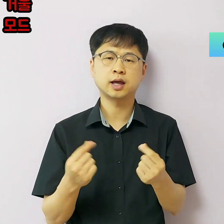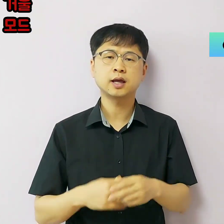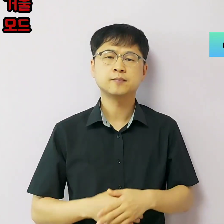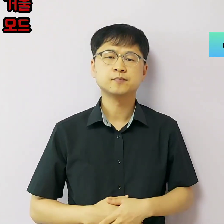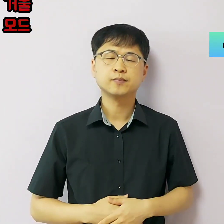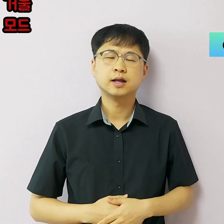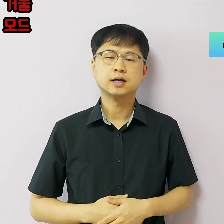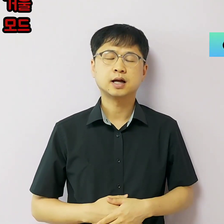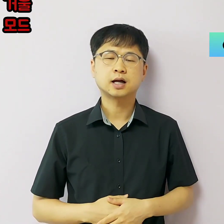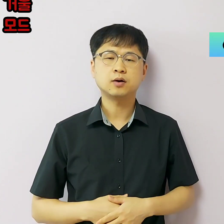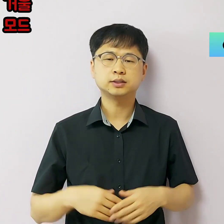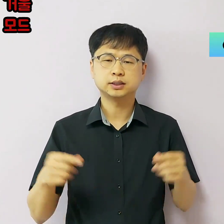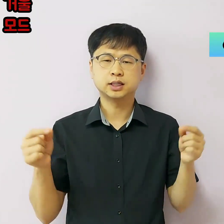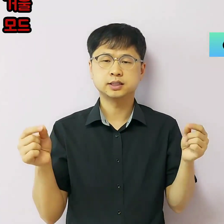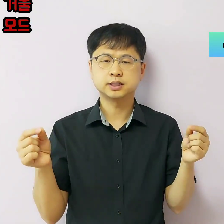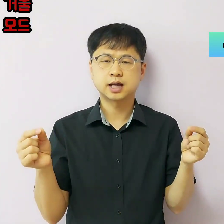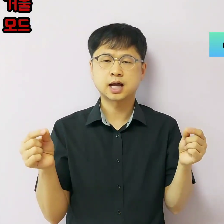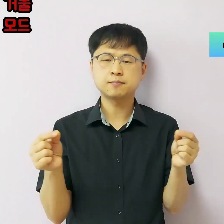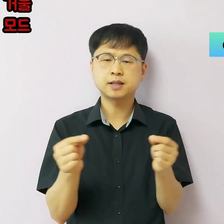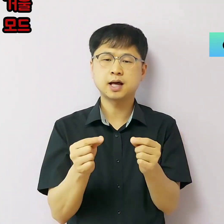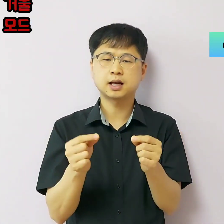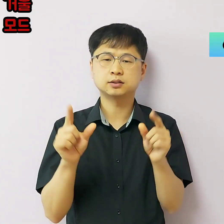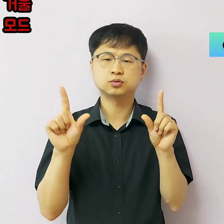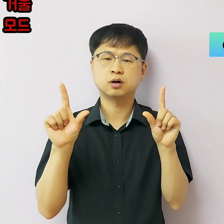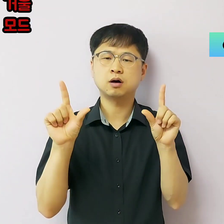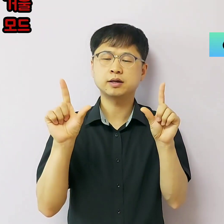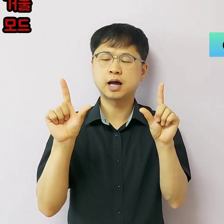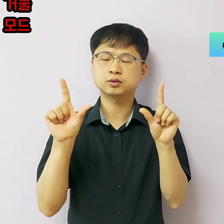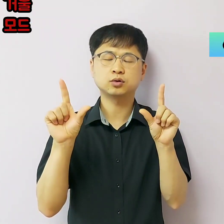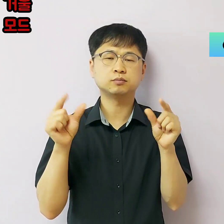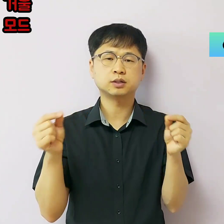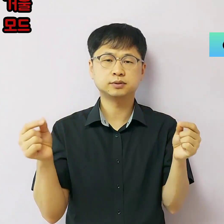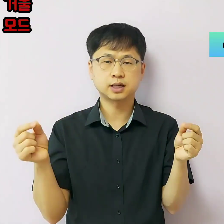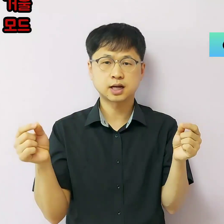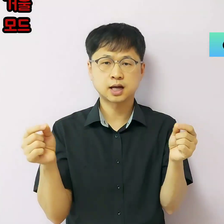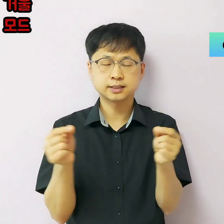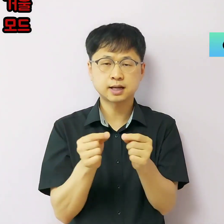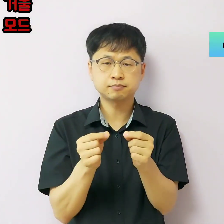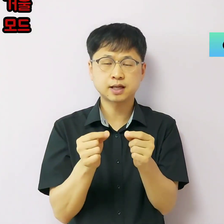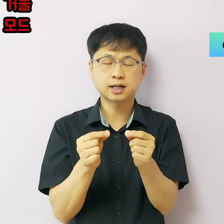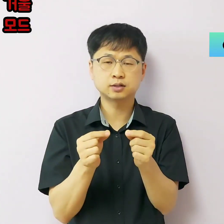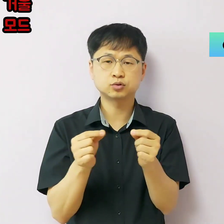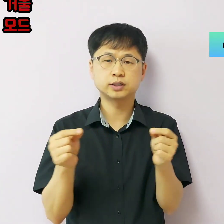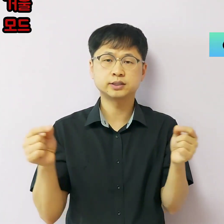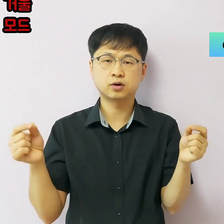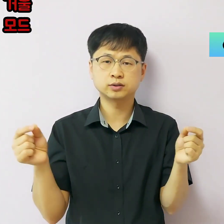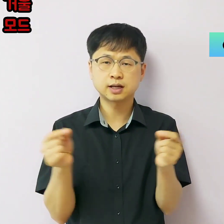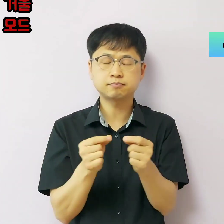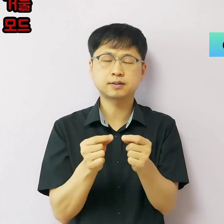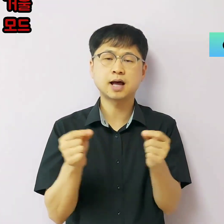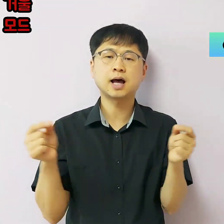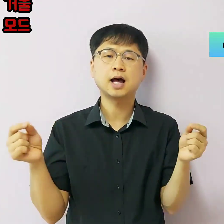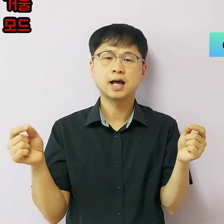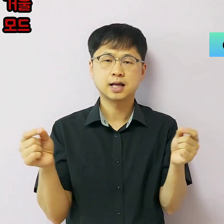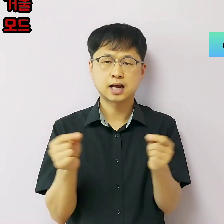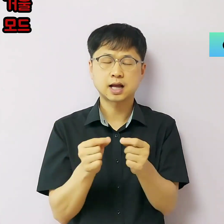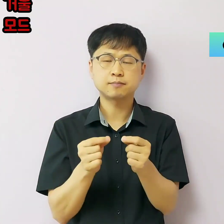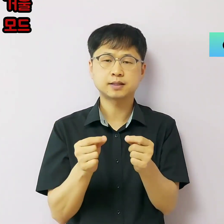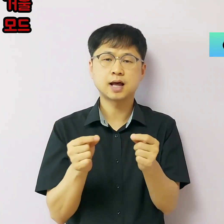이렇게 가까워지게 됐는지 가깝다라는 수어, 양손 엄지검지 아까 짧다라는 수어 했죠. 짧다,